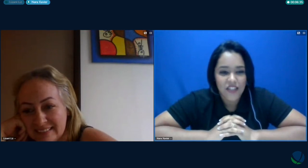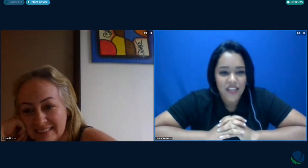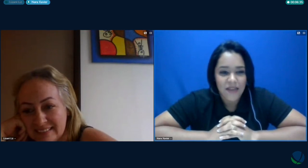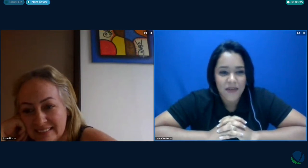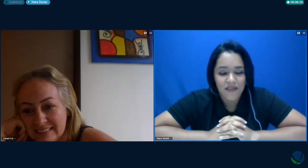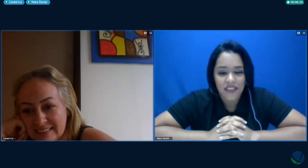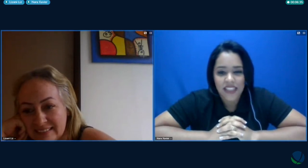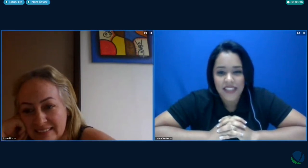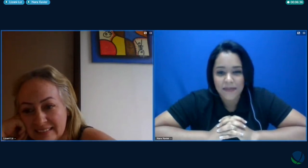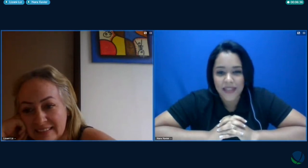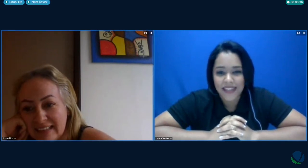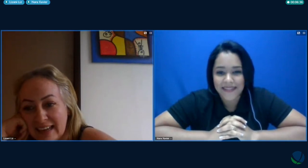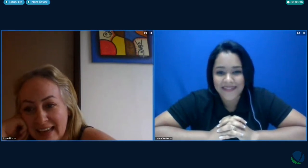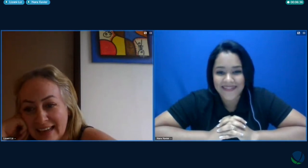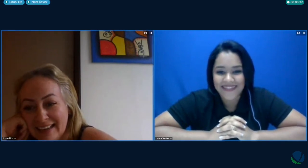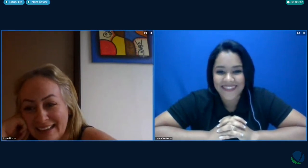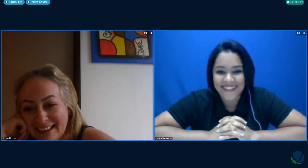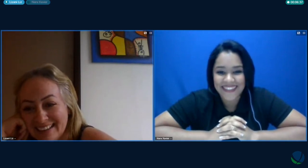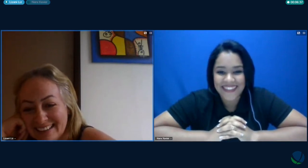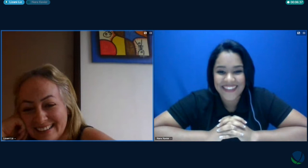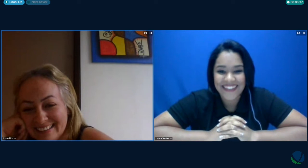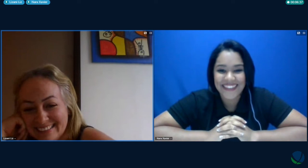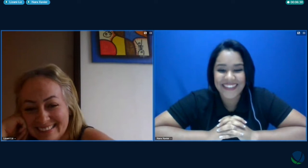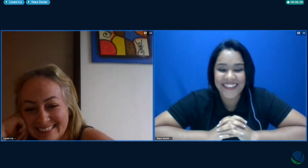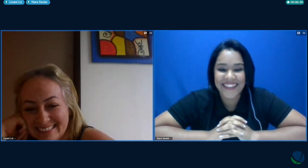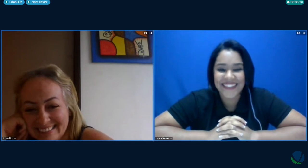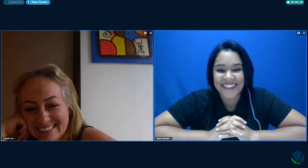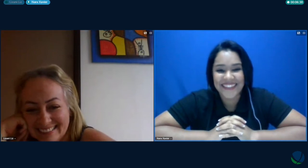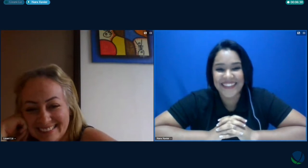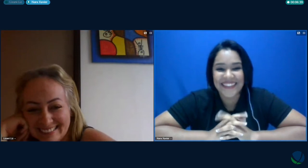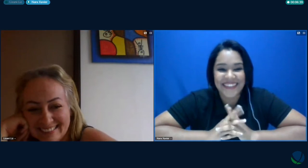assim, vai chegar para vocês também. É.